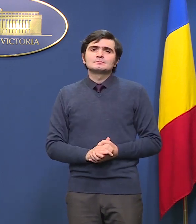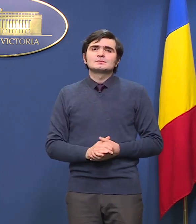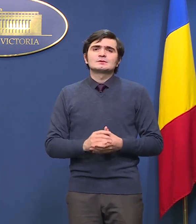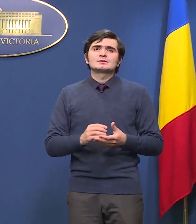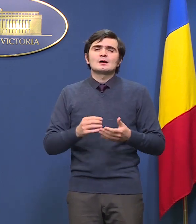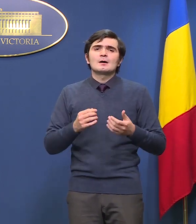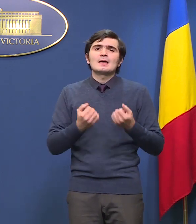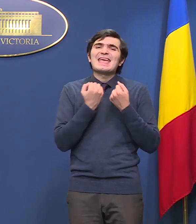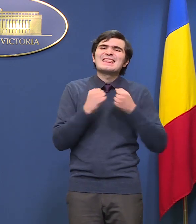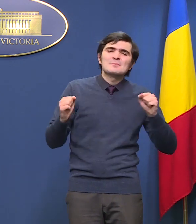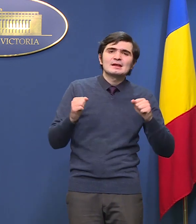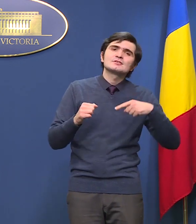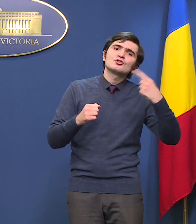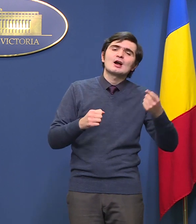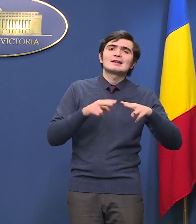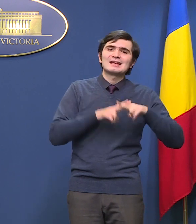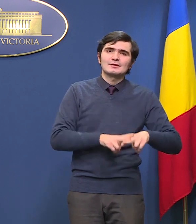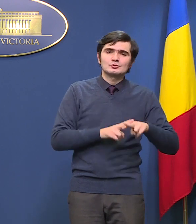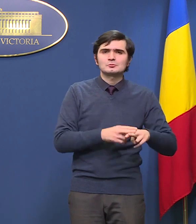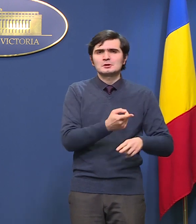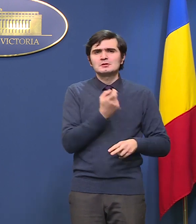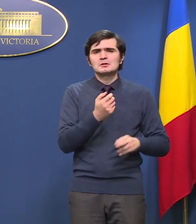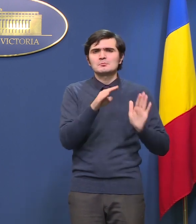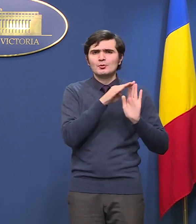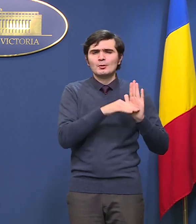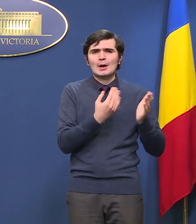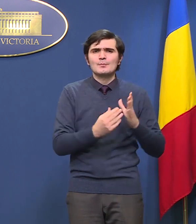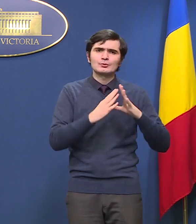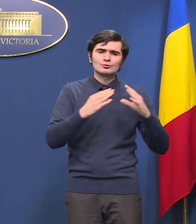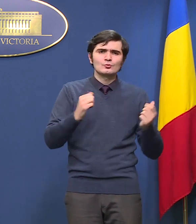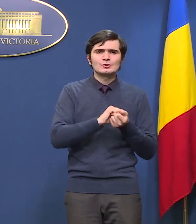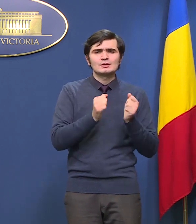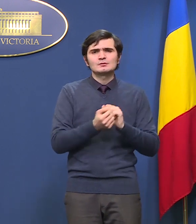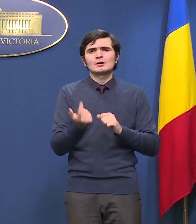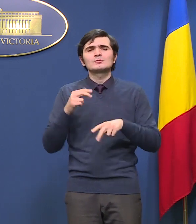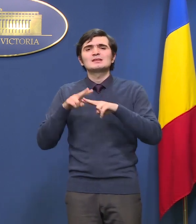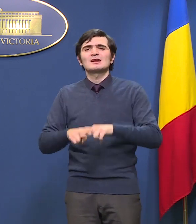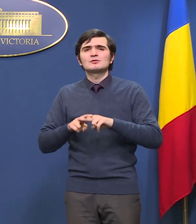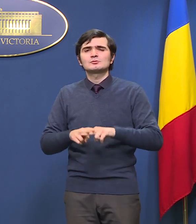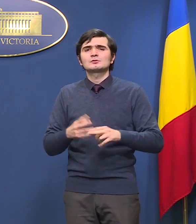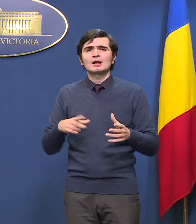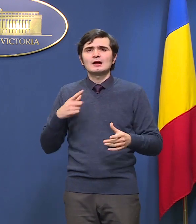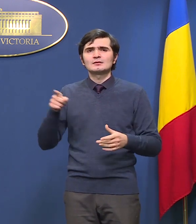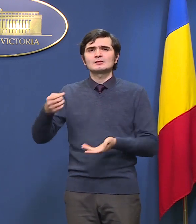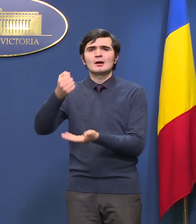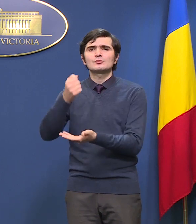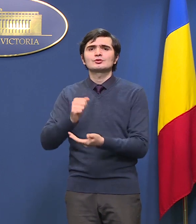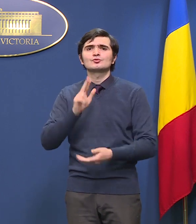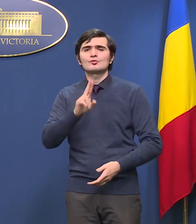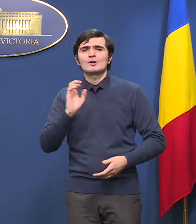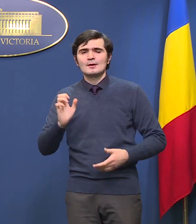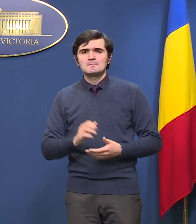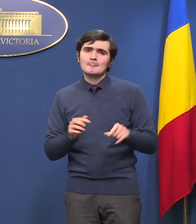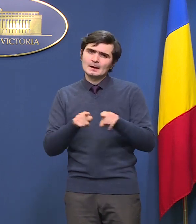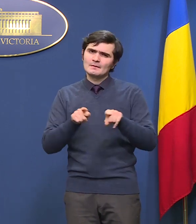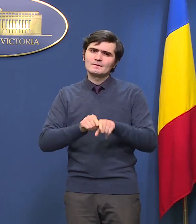disponibilizeze resurse, fie din programele care sunt destinate României, fie din resurse aflate la bugetul Uniunii Europene. De asemenea,